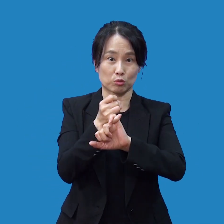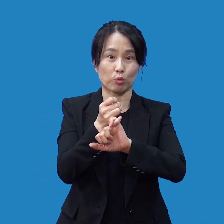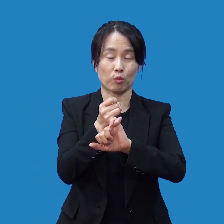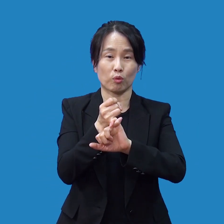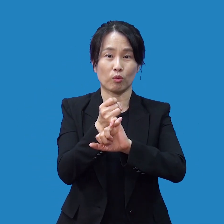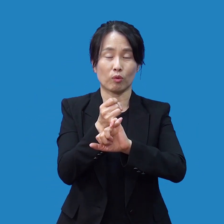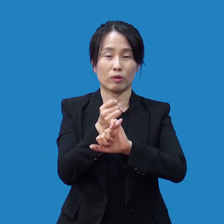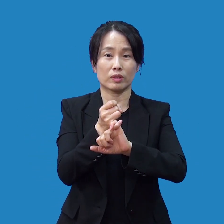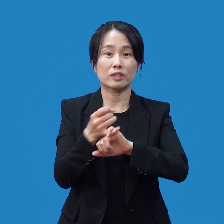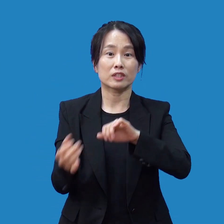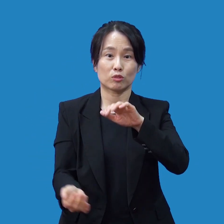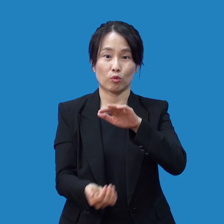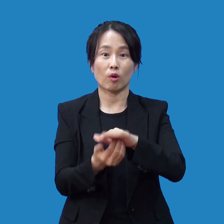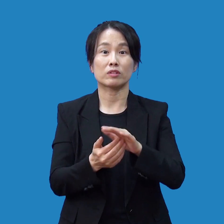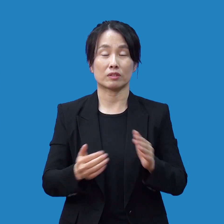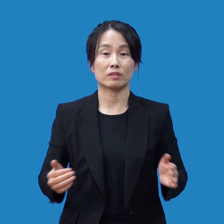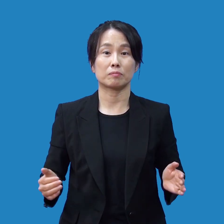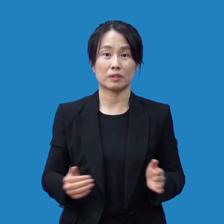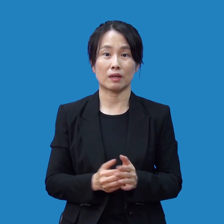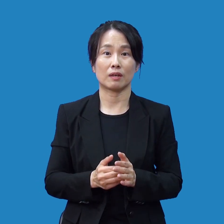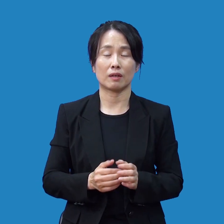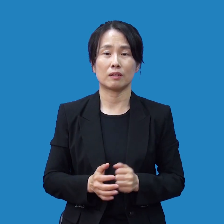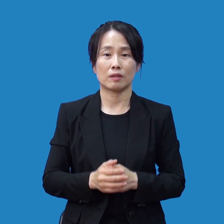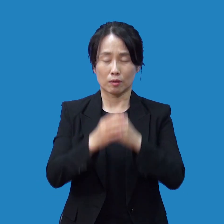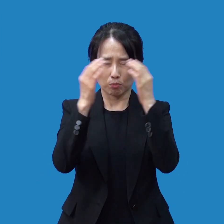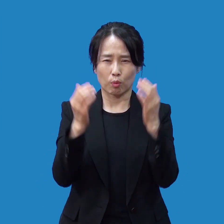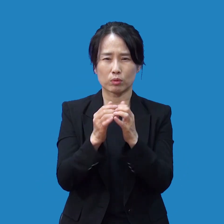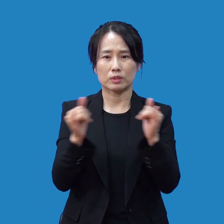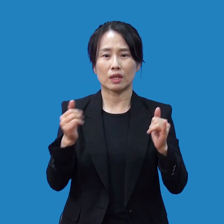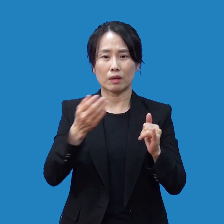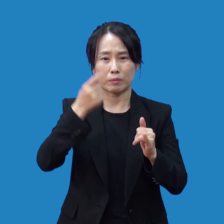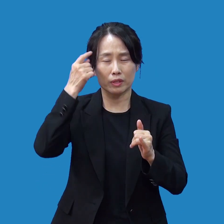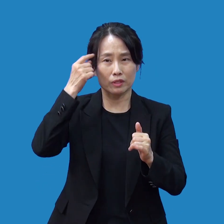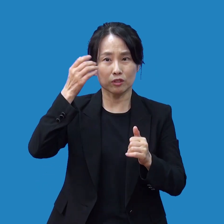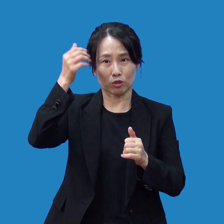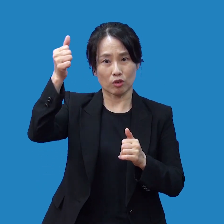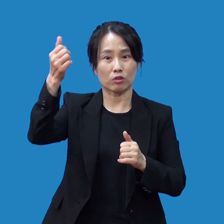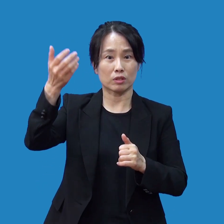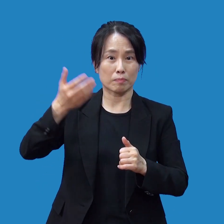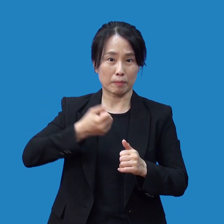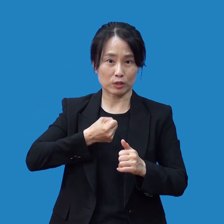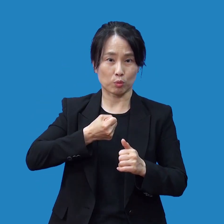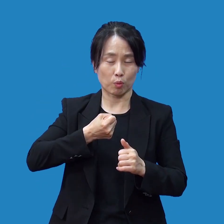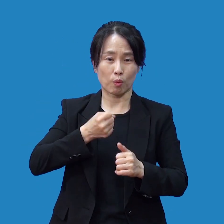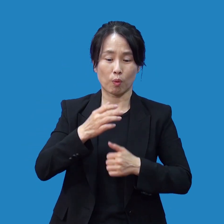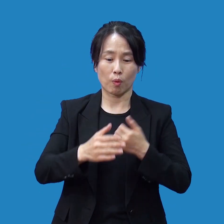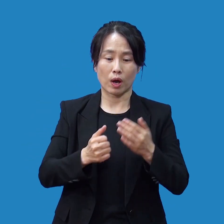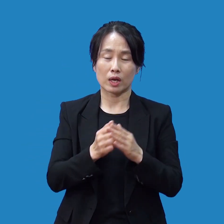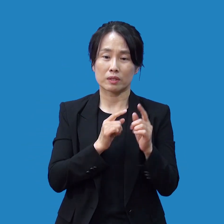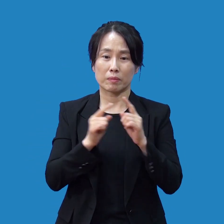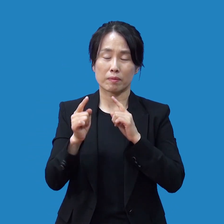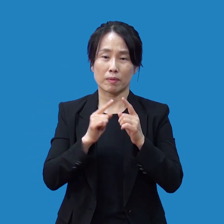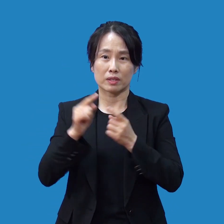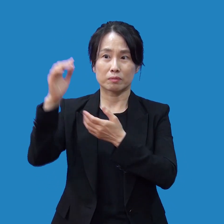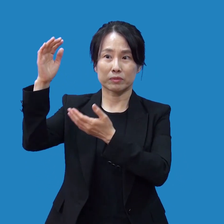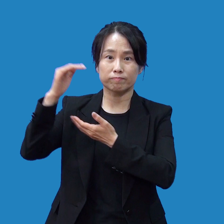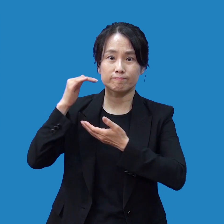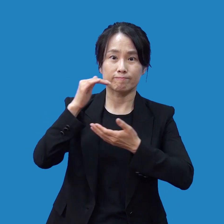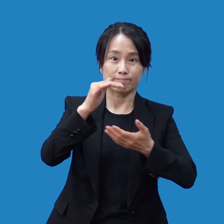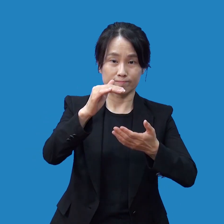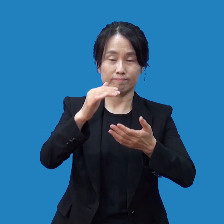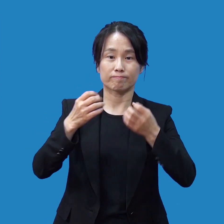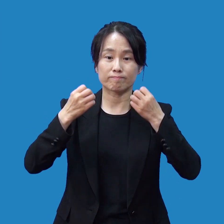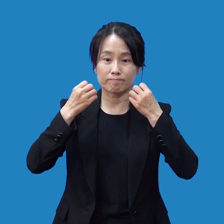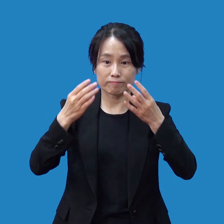되는데요. 이제 모든 사람이 다 성령을 받고 하나님의 목소리를 대언하는 그런 새 시대가